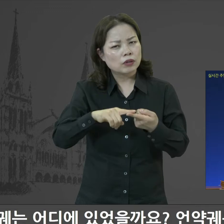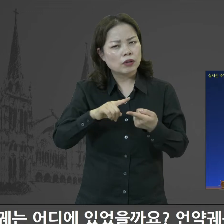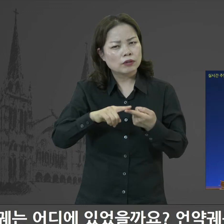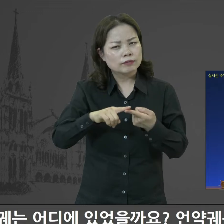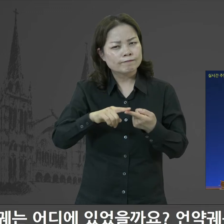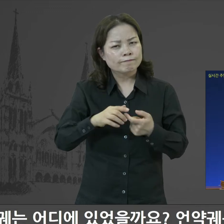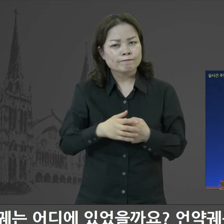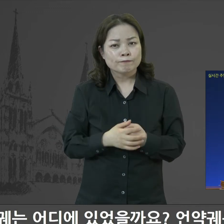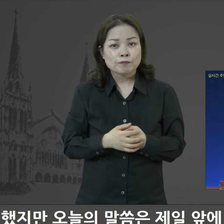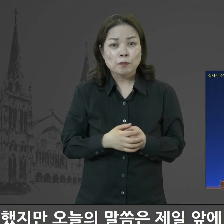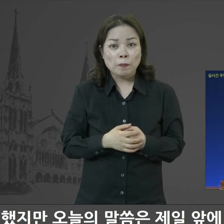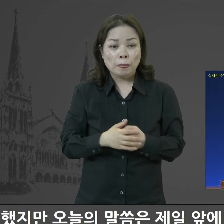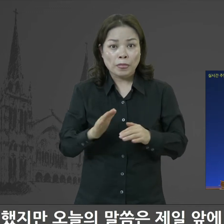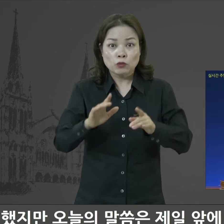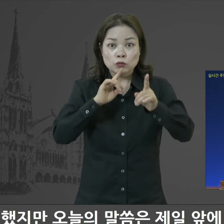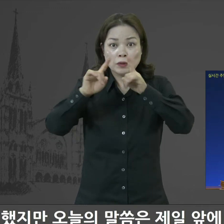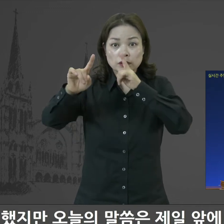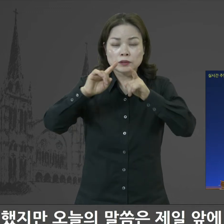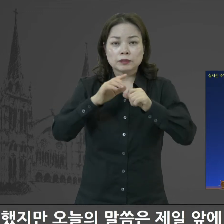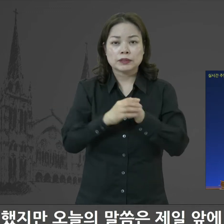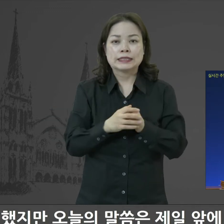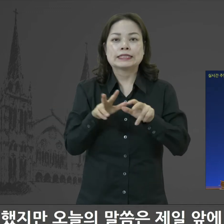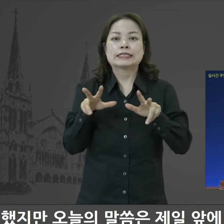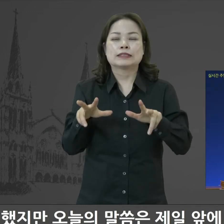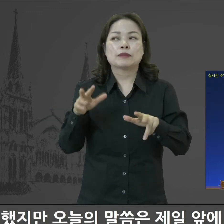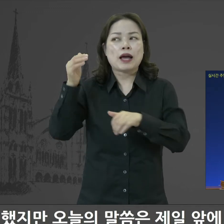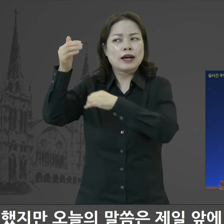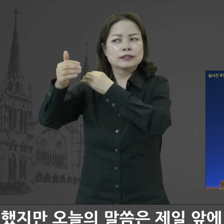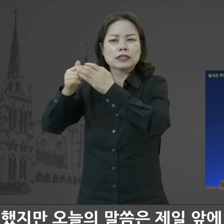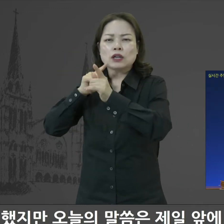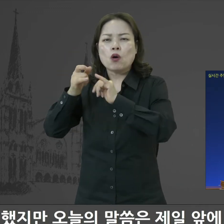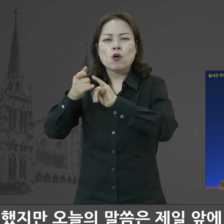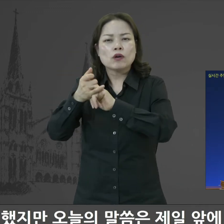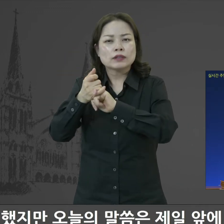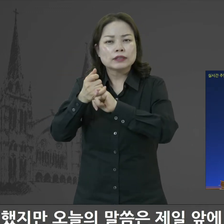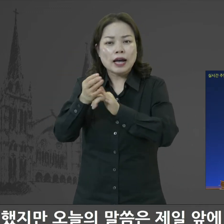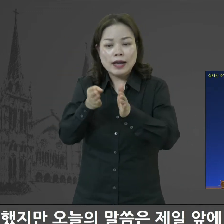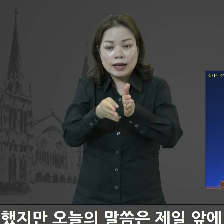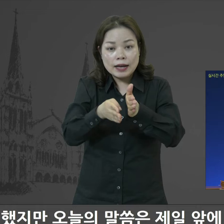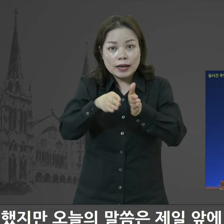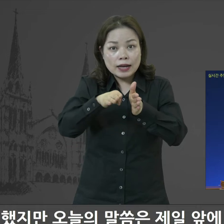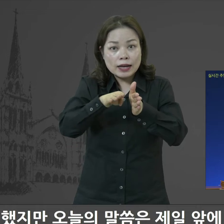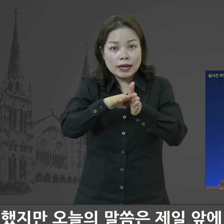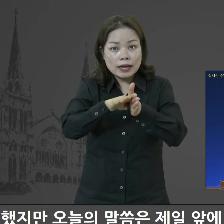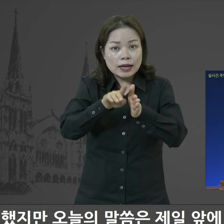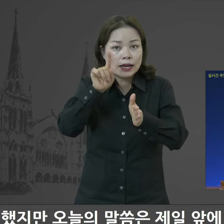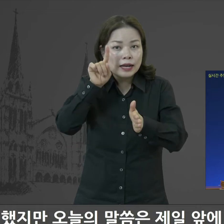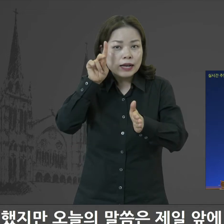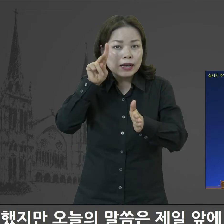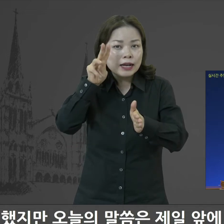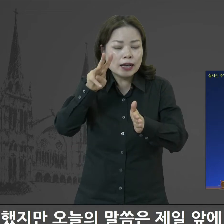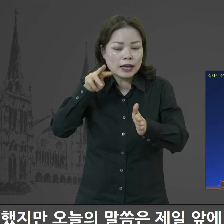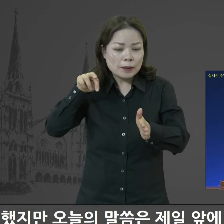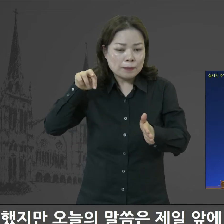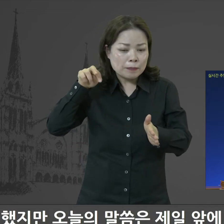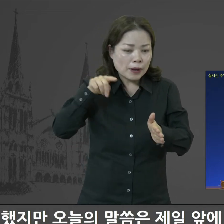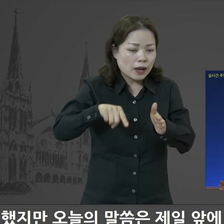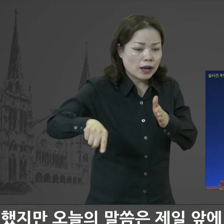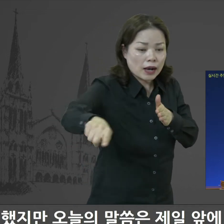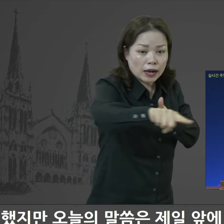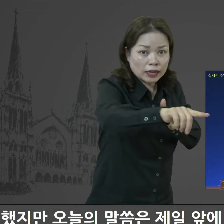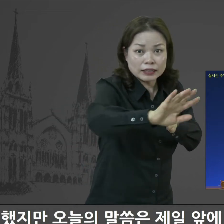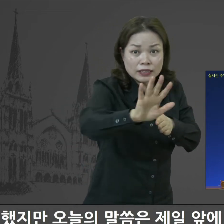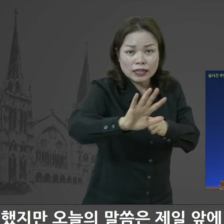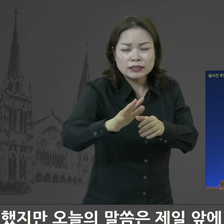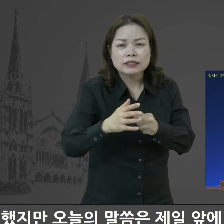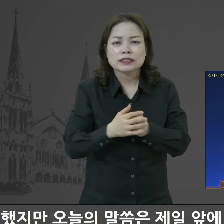하깁니다. 근데 오늘 말씀은 지금 하나님의 언약궤가 3일길을 앞서간 것이 아니라 이스라엘 백성들이